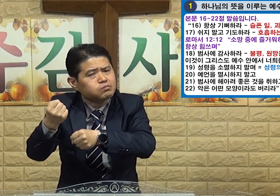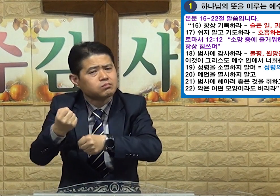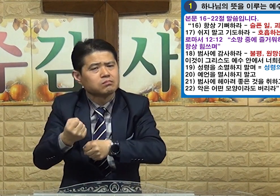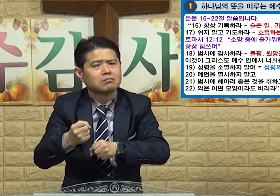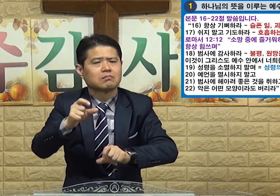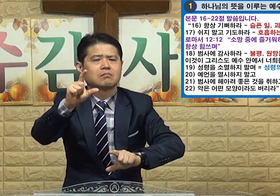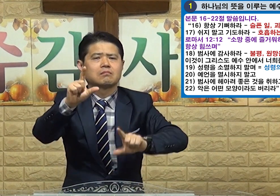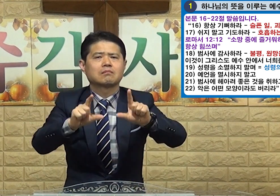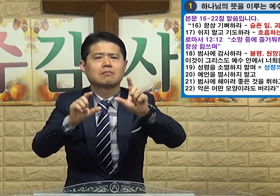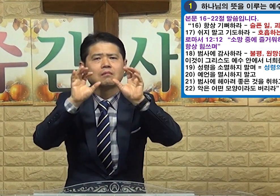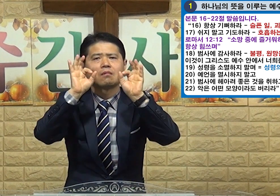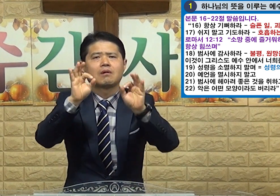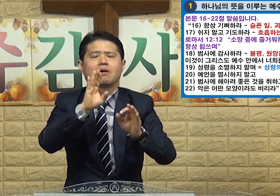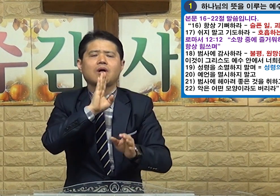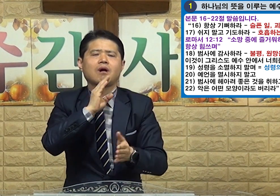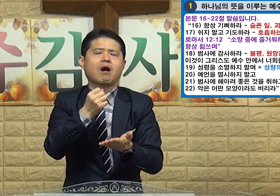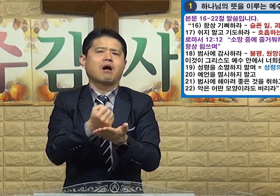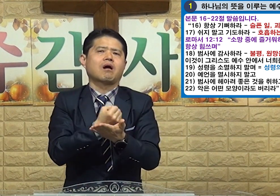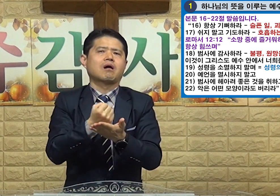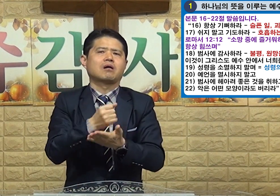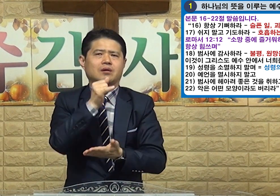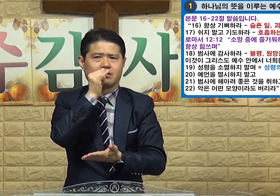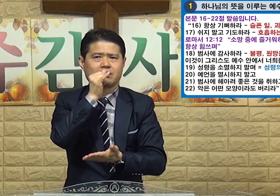이것은 세상의 방식에 얽매여 살기 때문입니다.